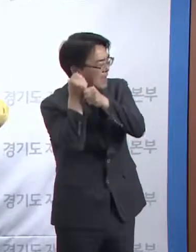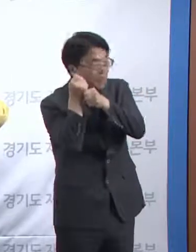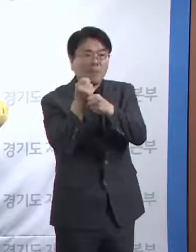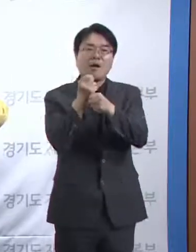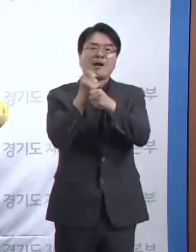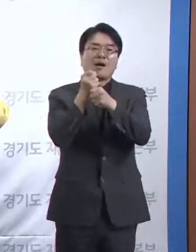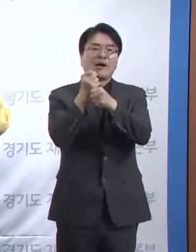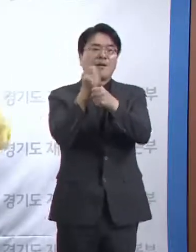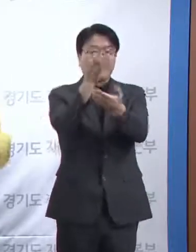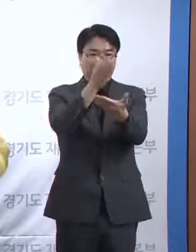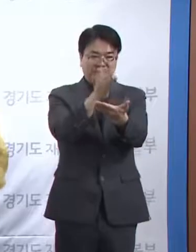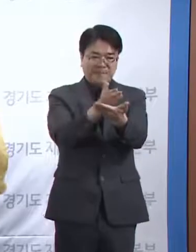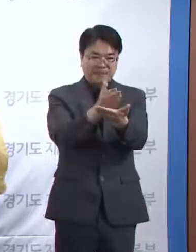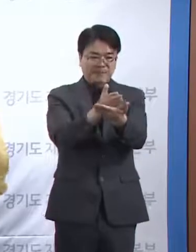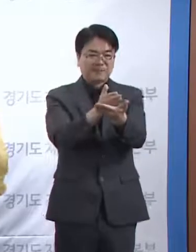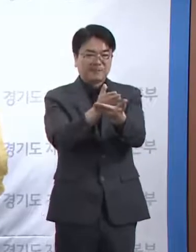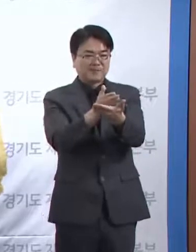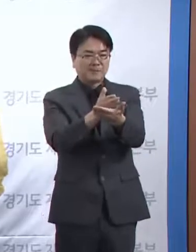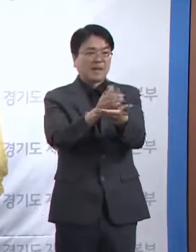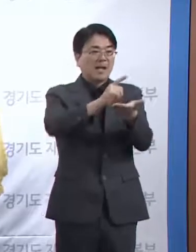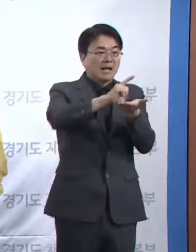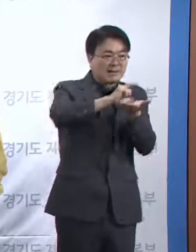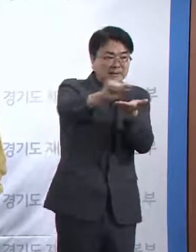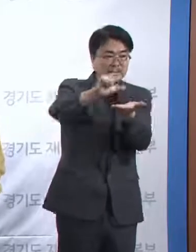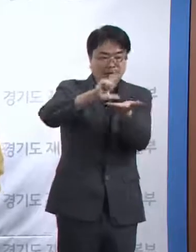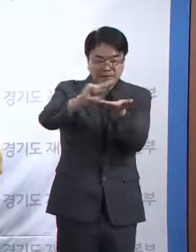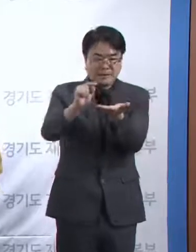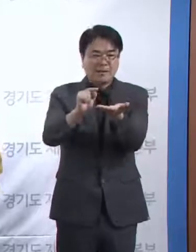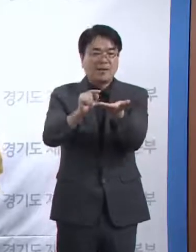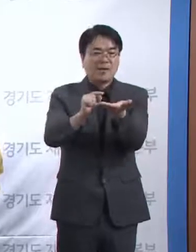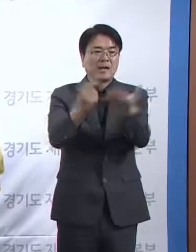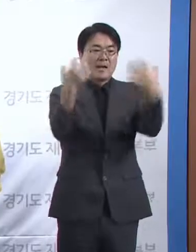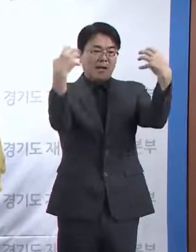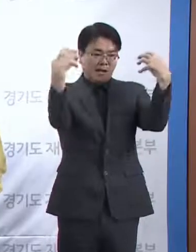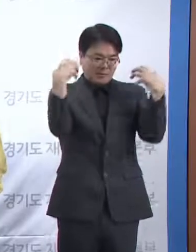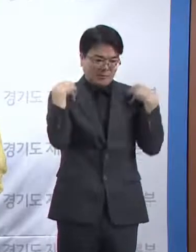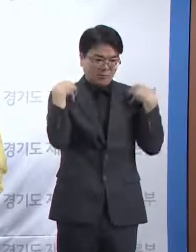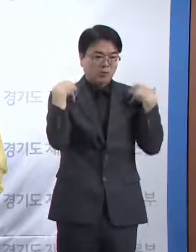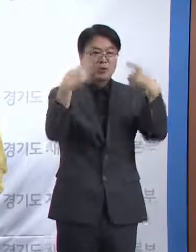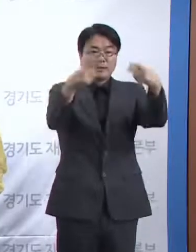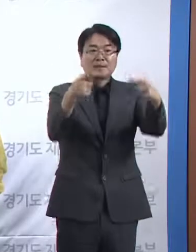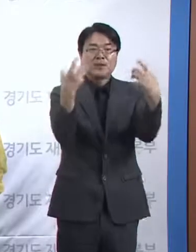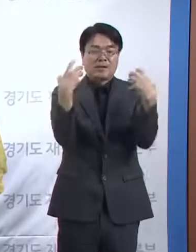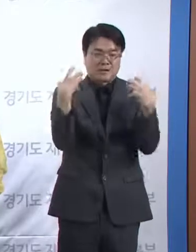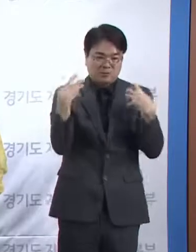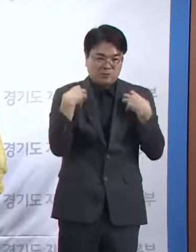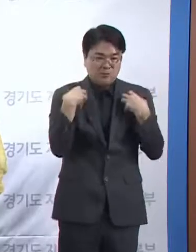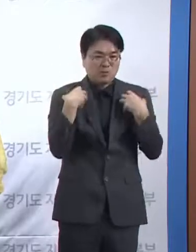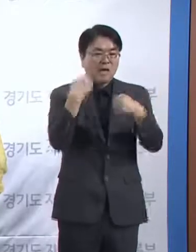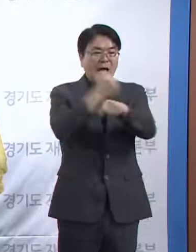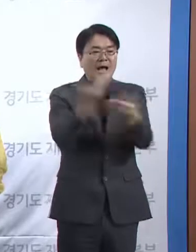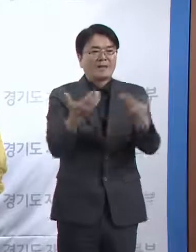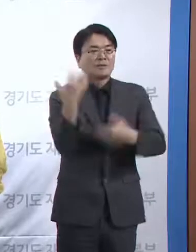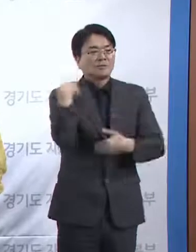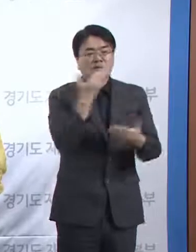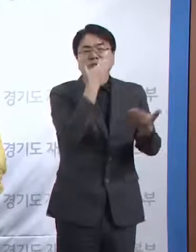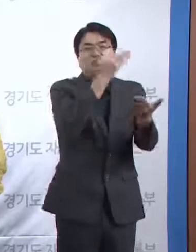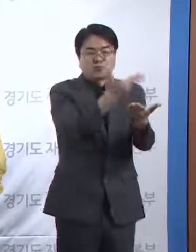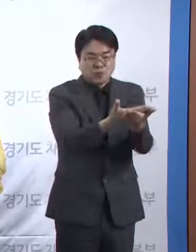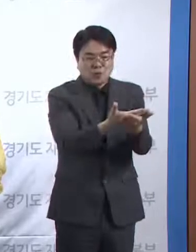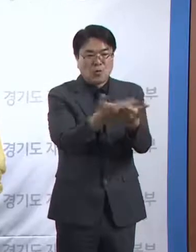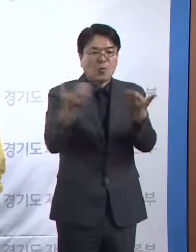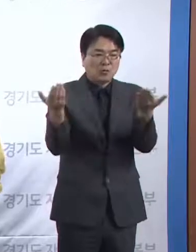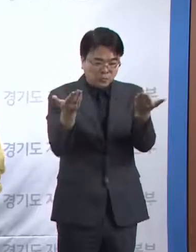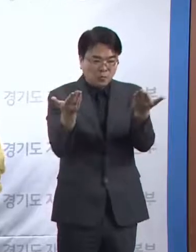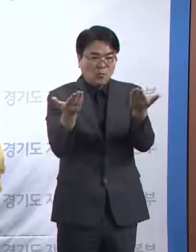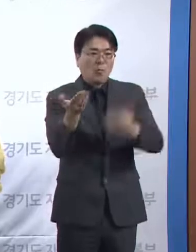차원에서 지방정부의 역할이 무엇보다 중요하고 도민들의 삶을 도의회 132명이라는 의원들이 지켜보고 있기 때문에